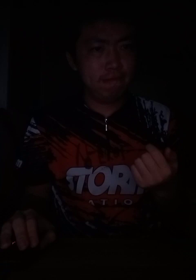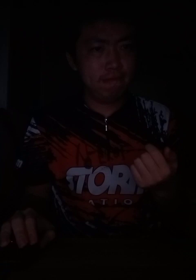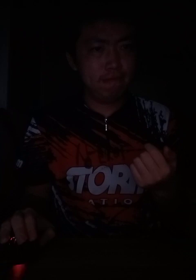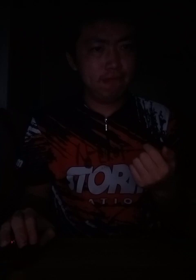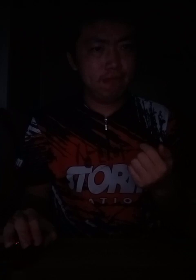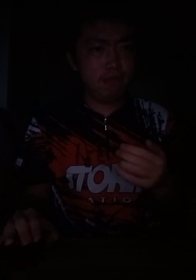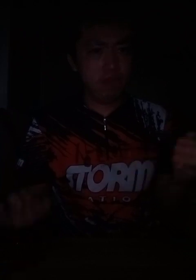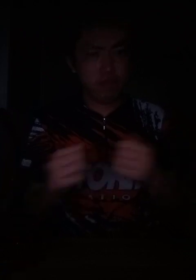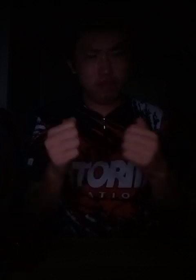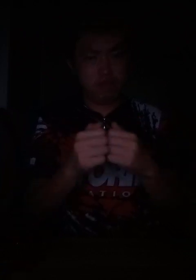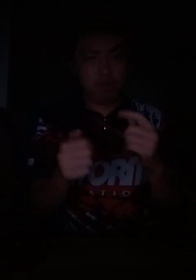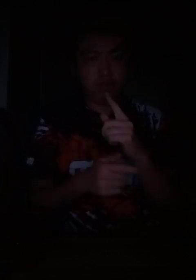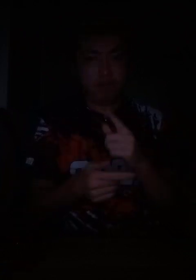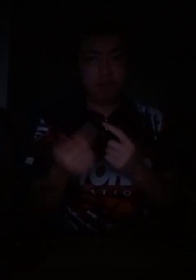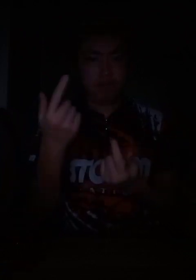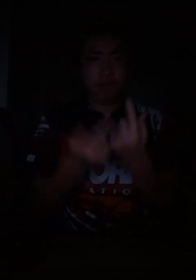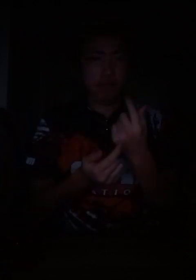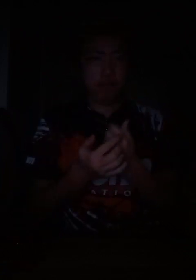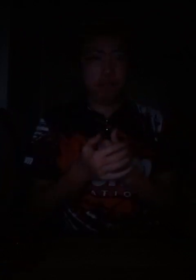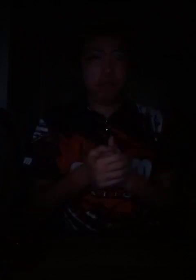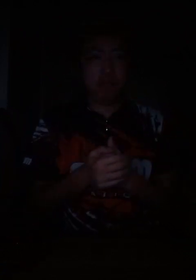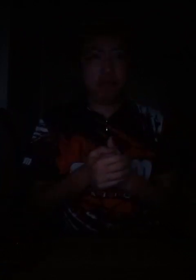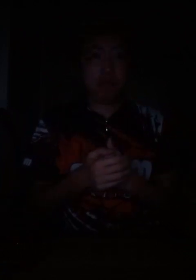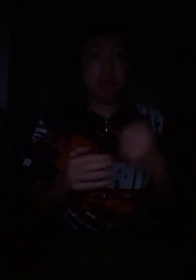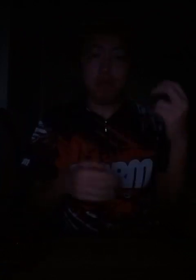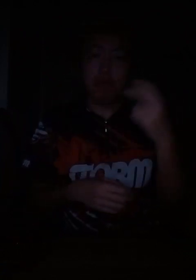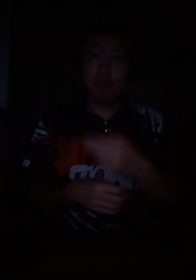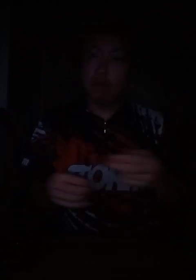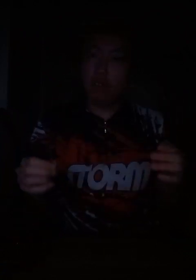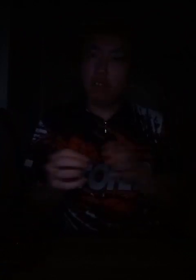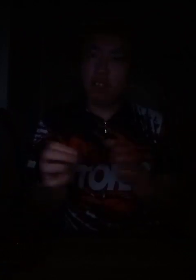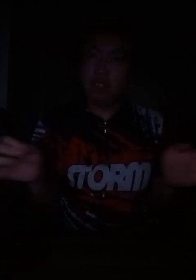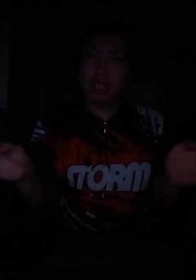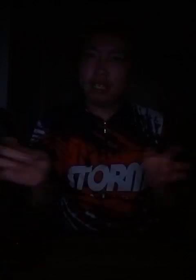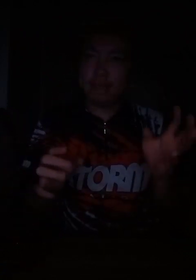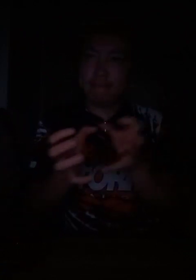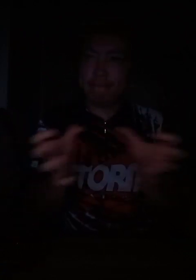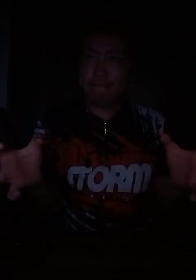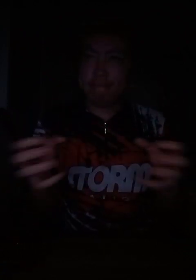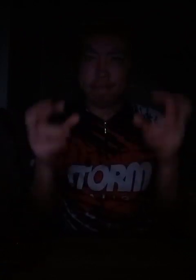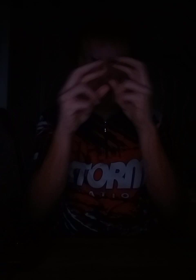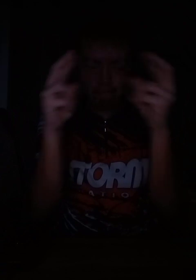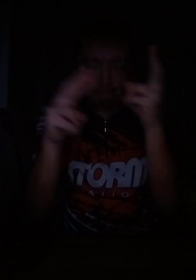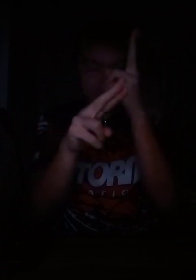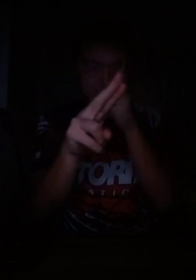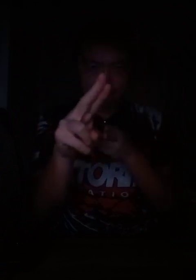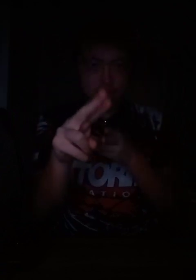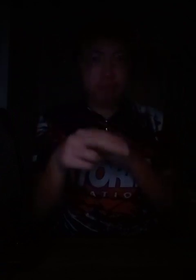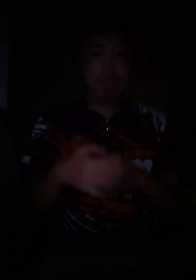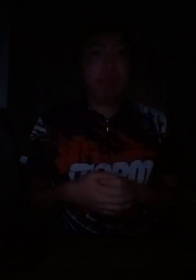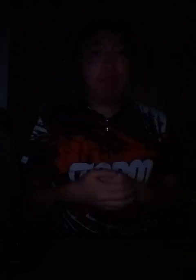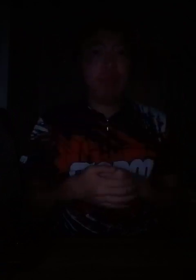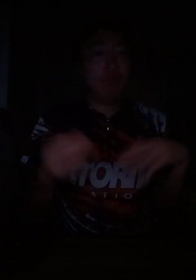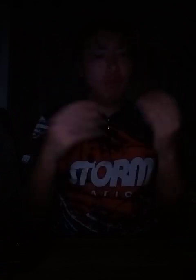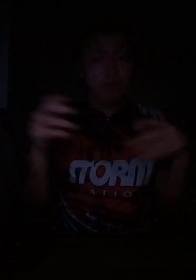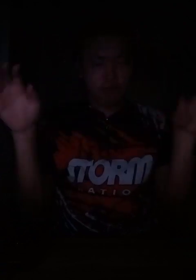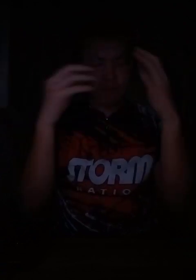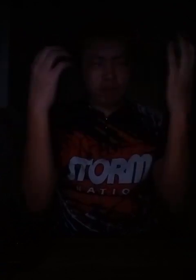터널벽을 들이받아 불이 났습니다. 오늘 새벽에는 서울시 서초구 인근 아파트에 전기 공급이 끊기면서 1,000세대가 불편을